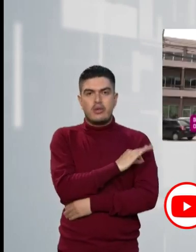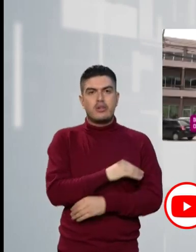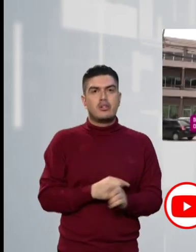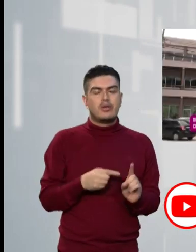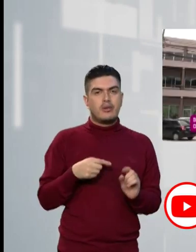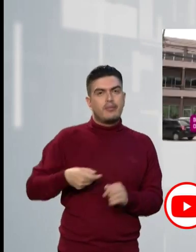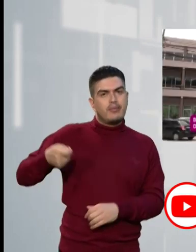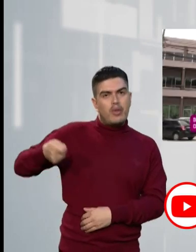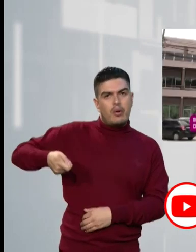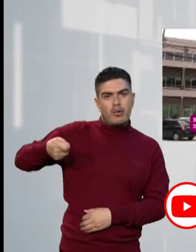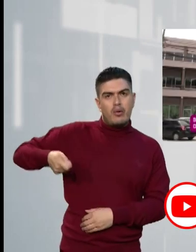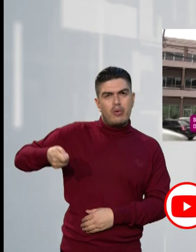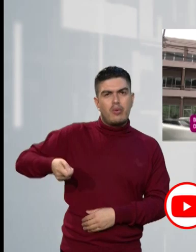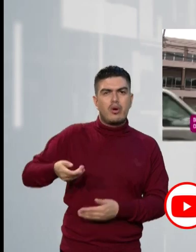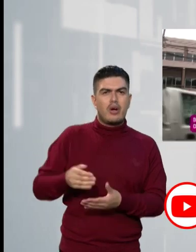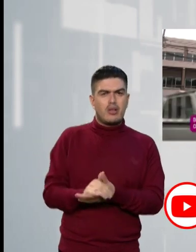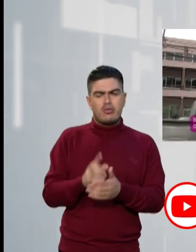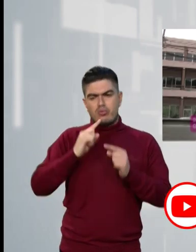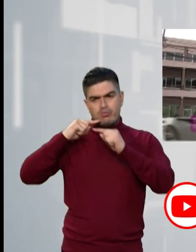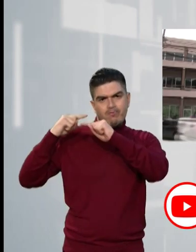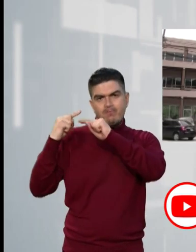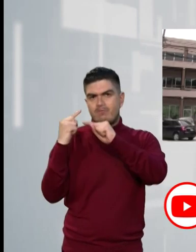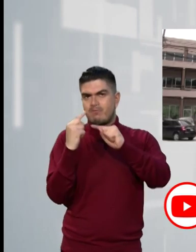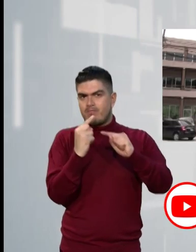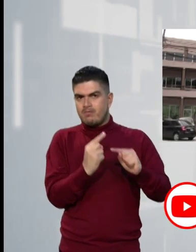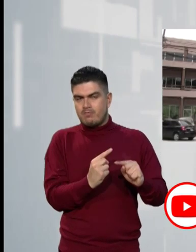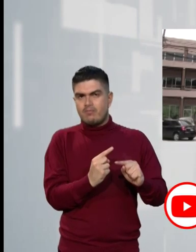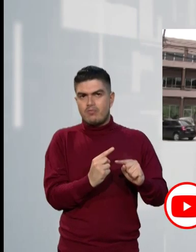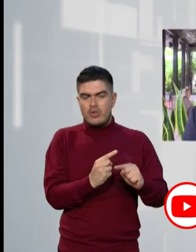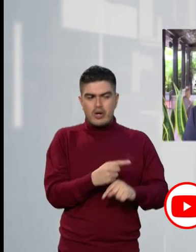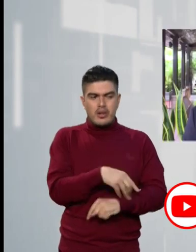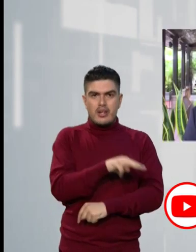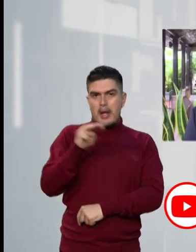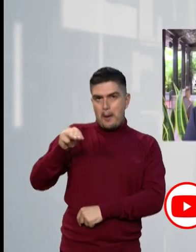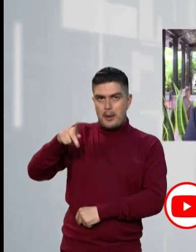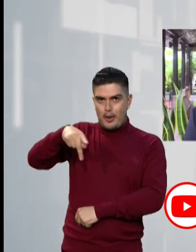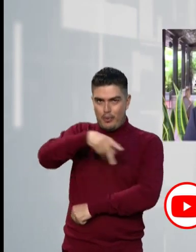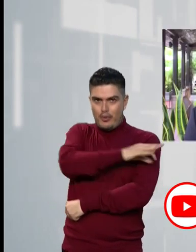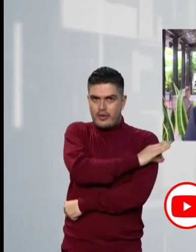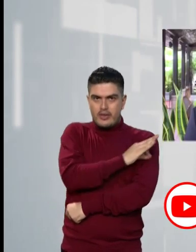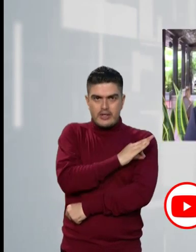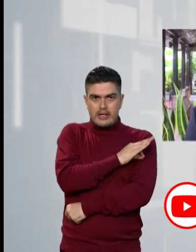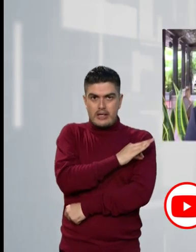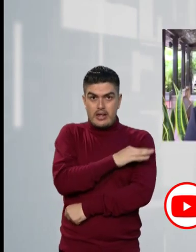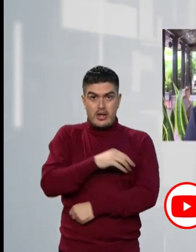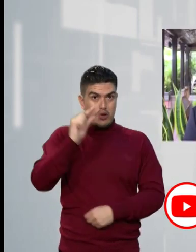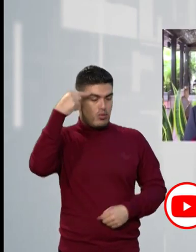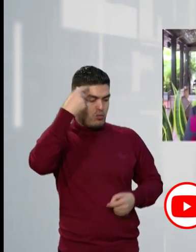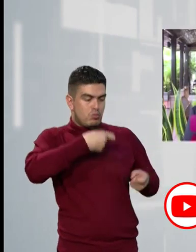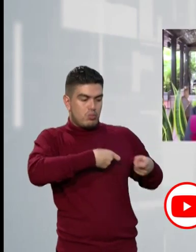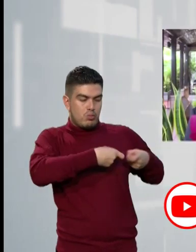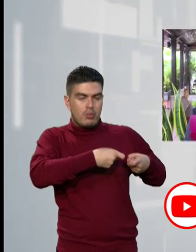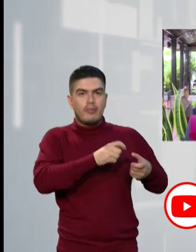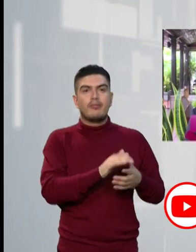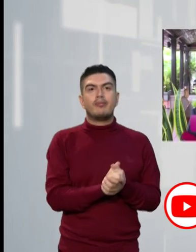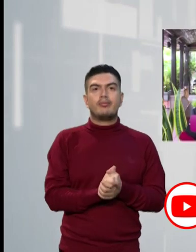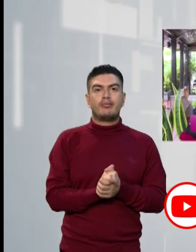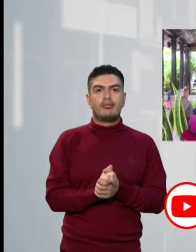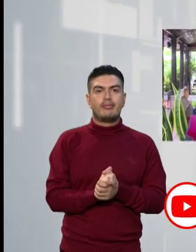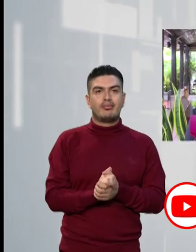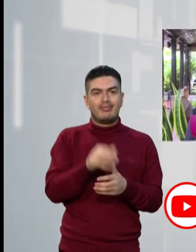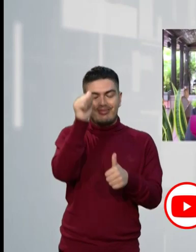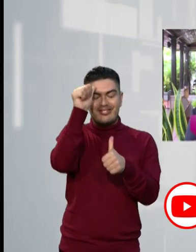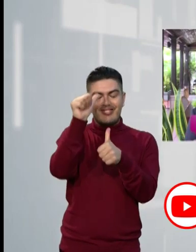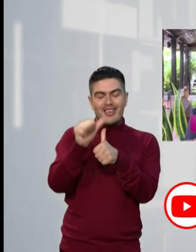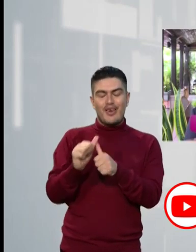dagoberto aspra quien denuncia que esta institución está politizada se demuestra con el nombramiento que hicieron de su esposa su esposa es alta